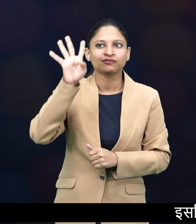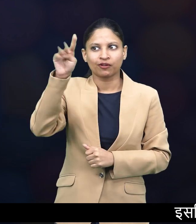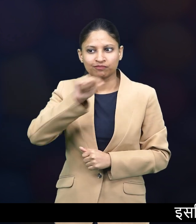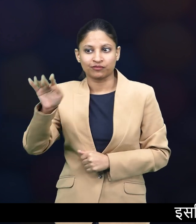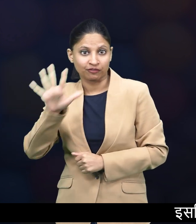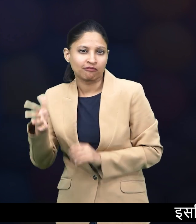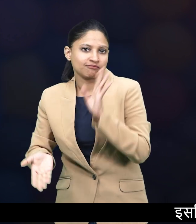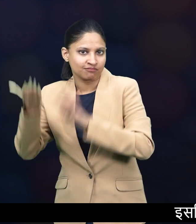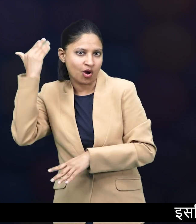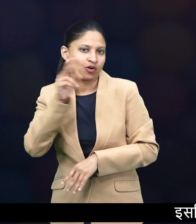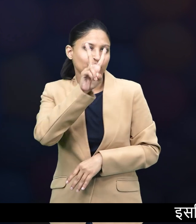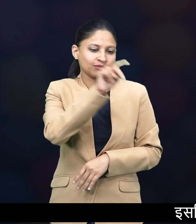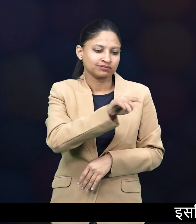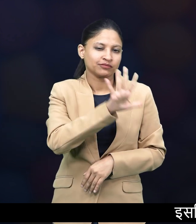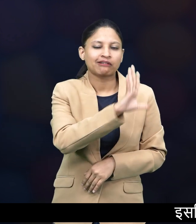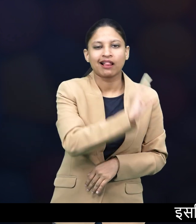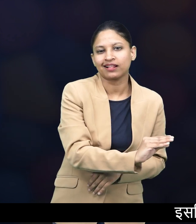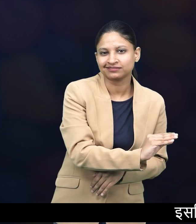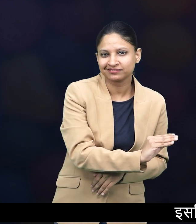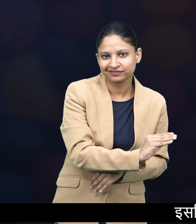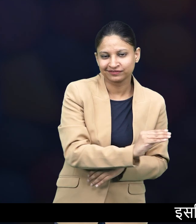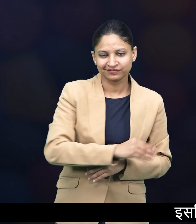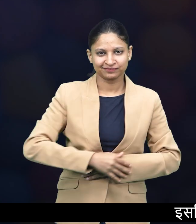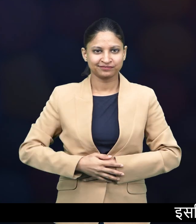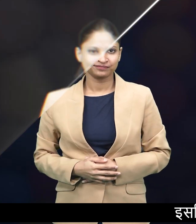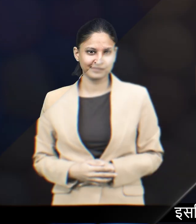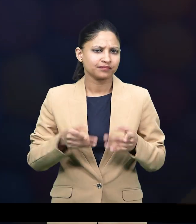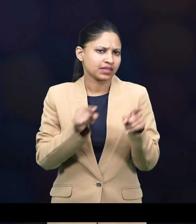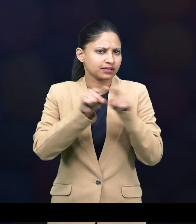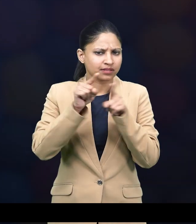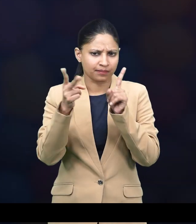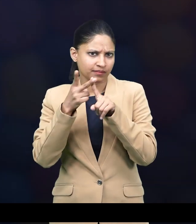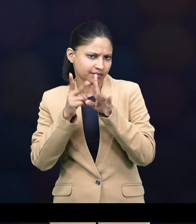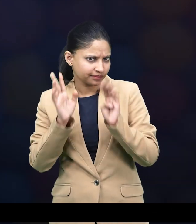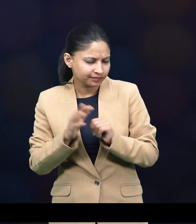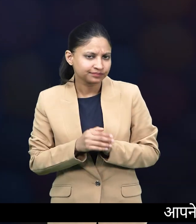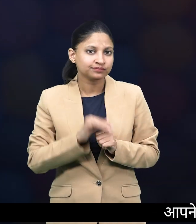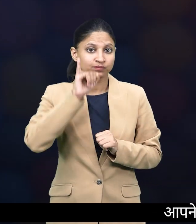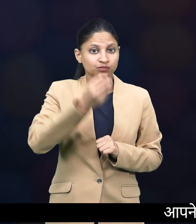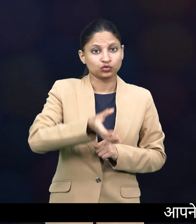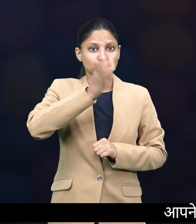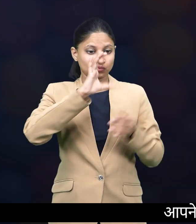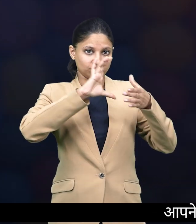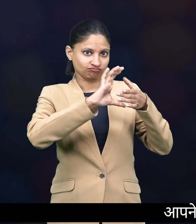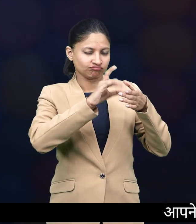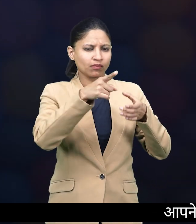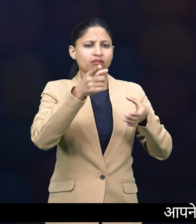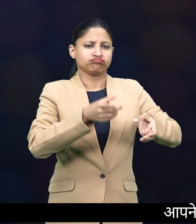इसलिए 4/5 2/5 से बड़ा है। उदाहरण 2, आपने जूस